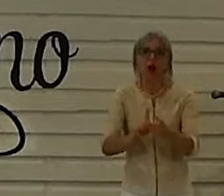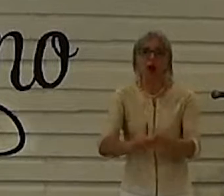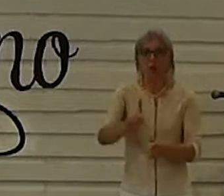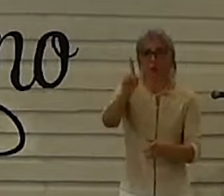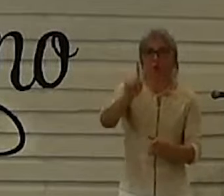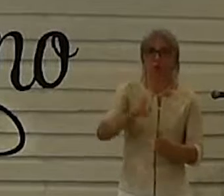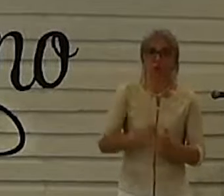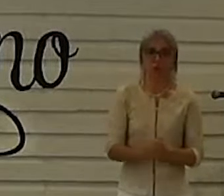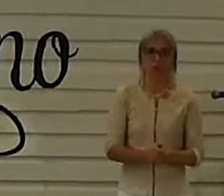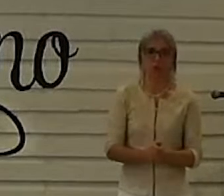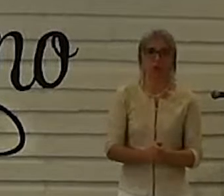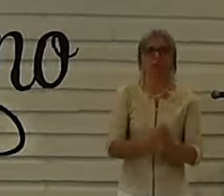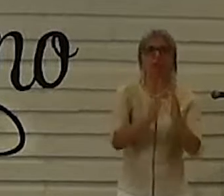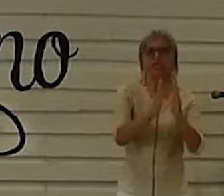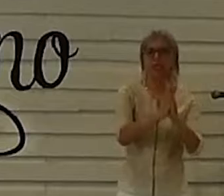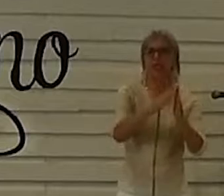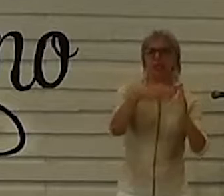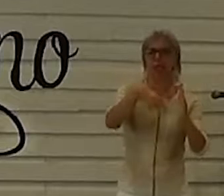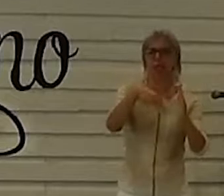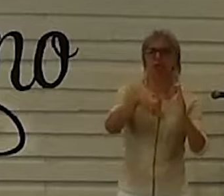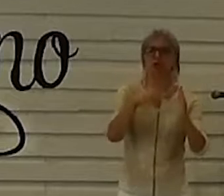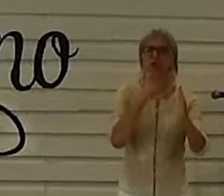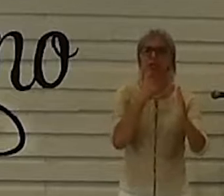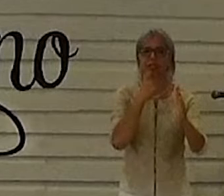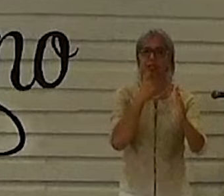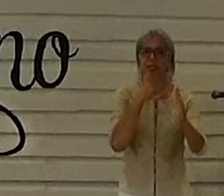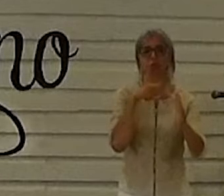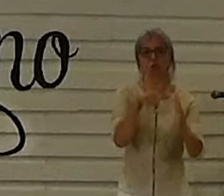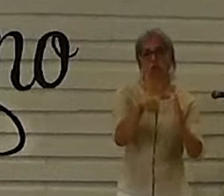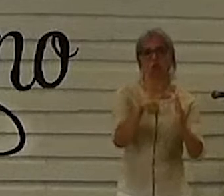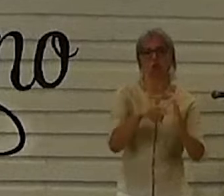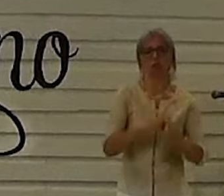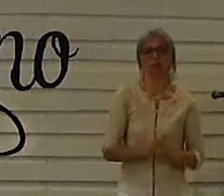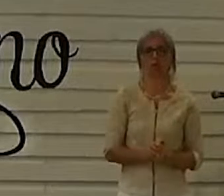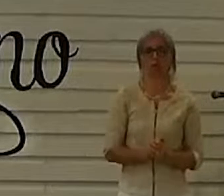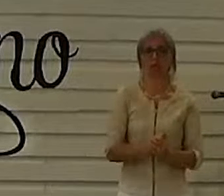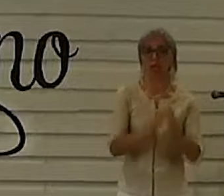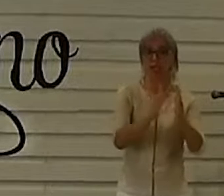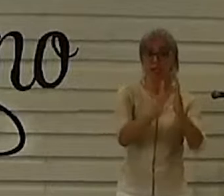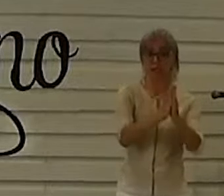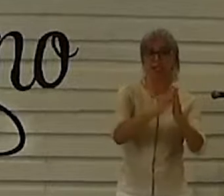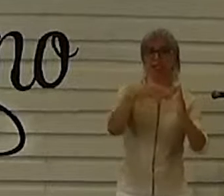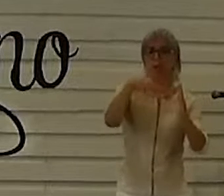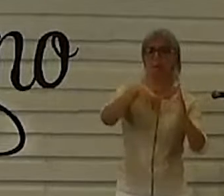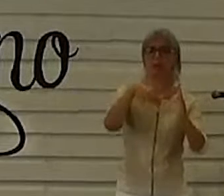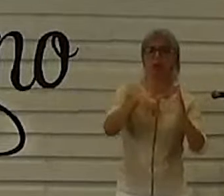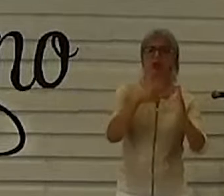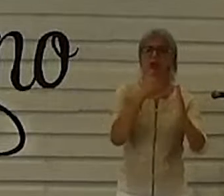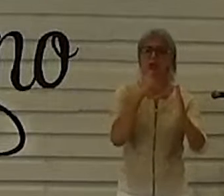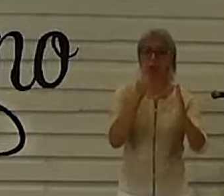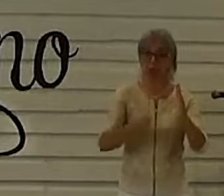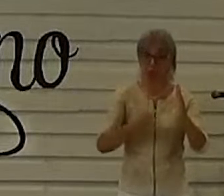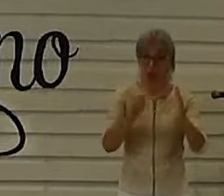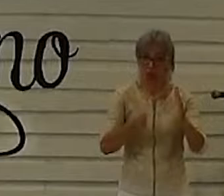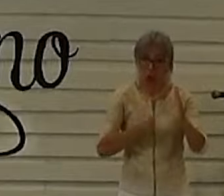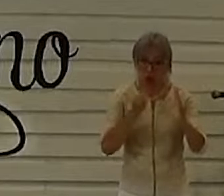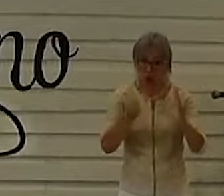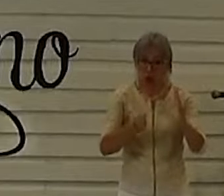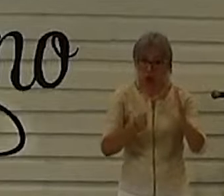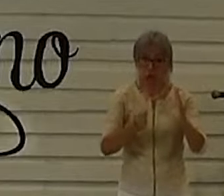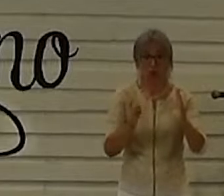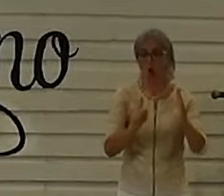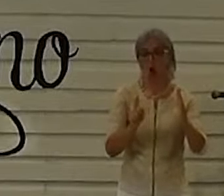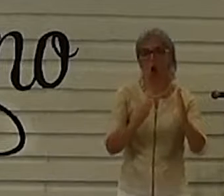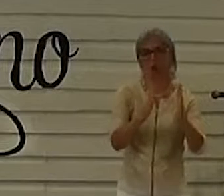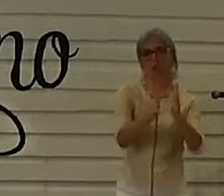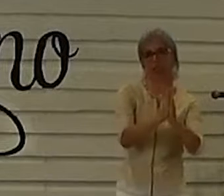tu. La Chiesa di Marostica non è il pastore della Chiesa. La Chiesa di Marostica la